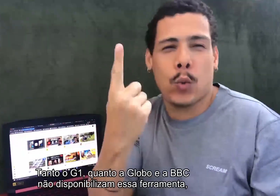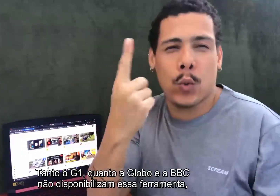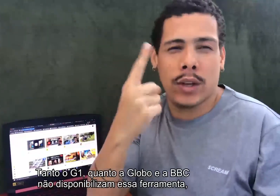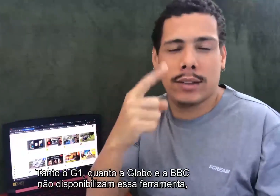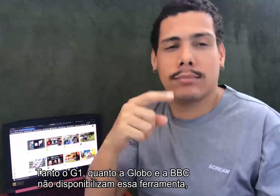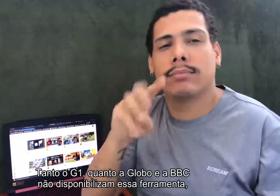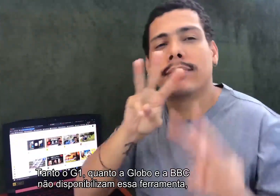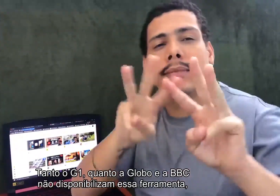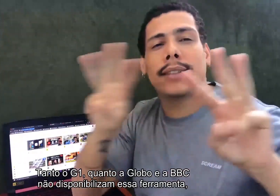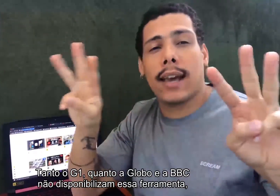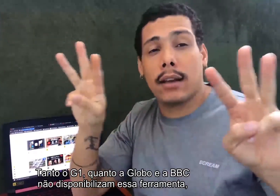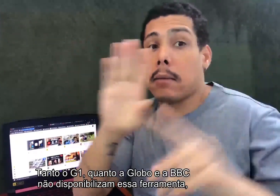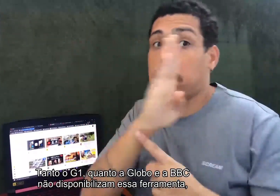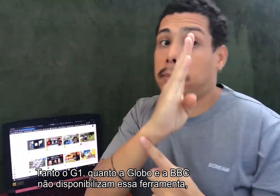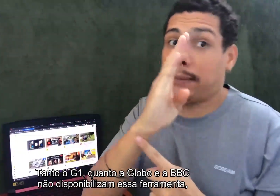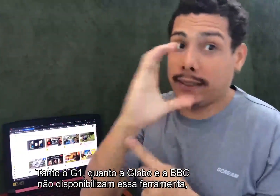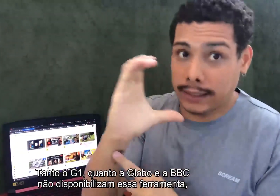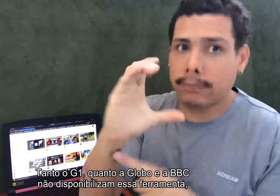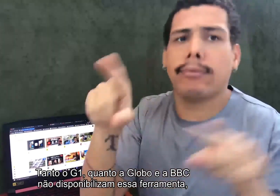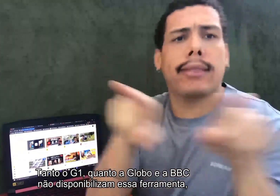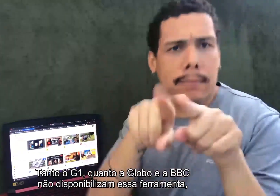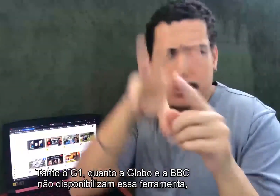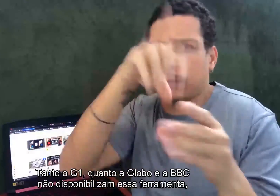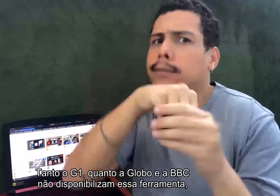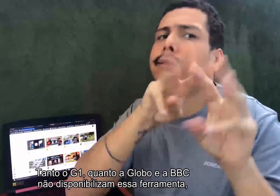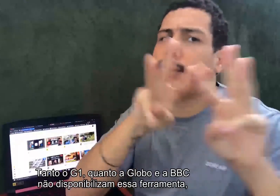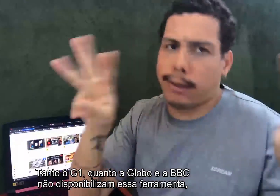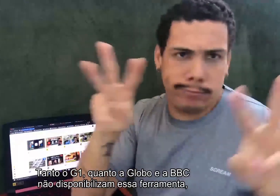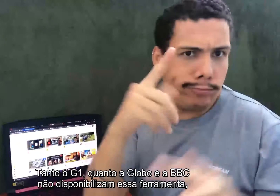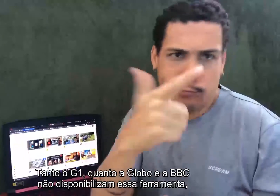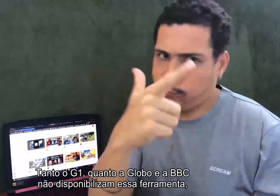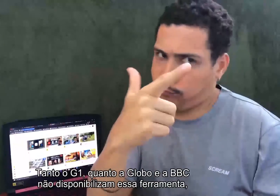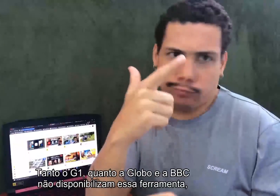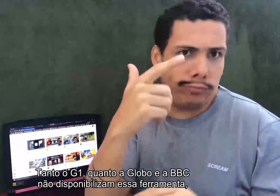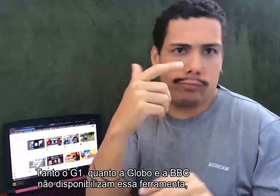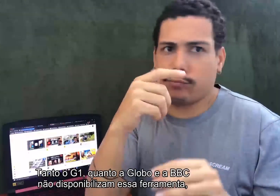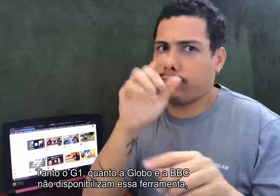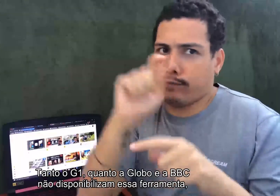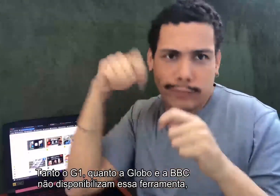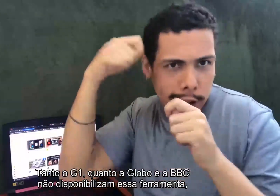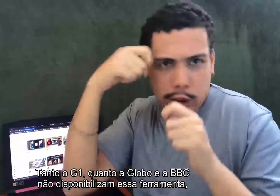Tanto o G1 quanto a Globo e a BBC não disponibilizam essa ferramenta.